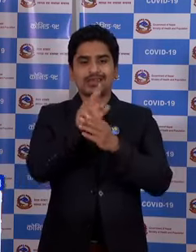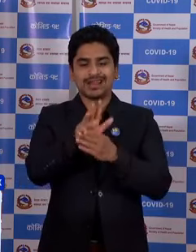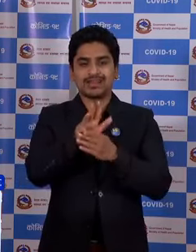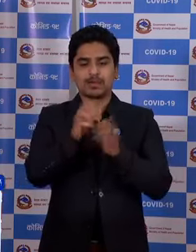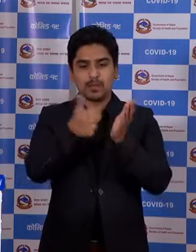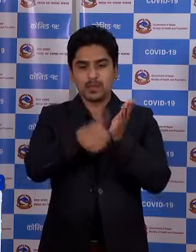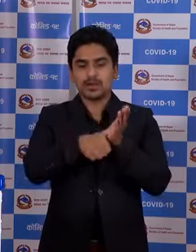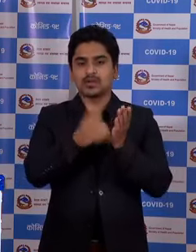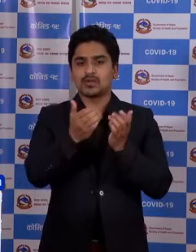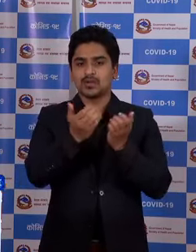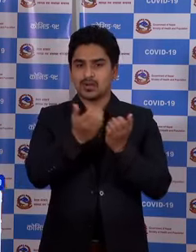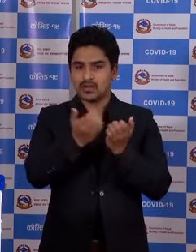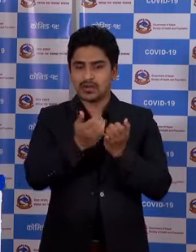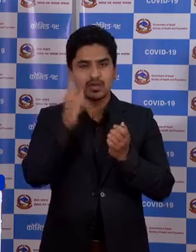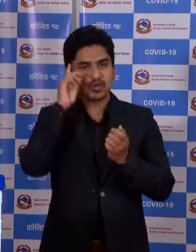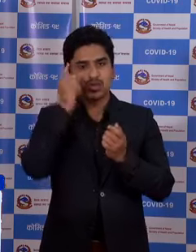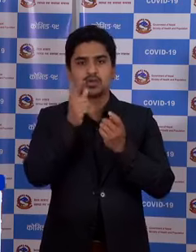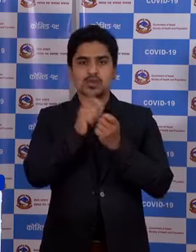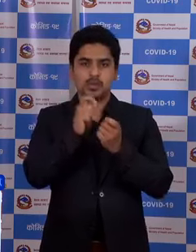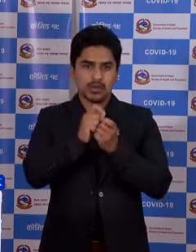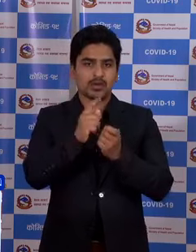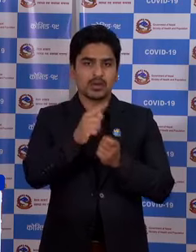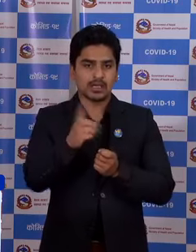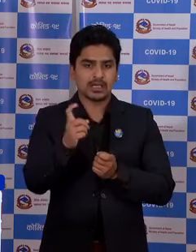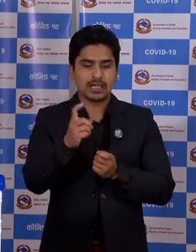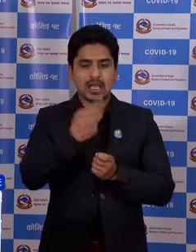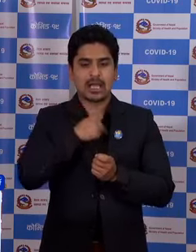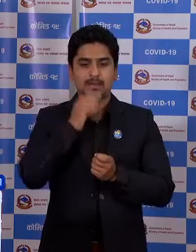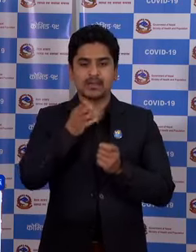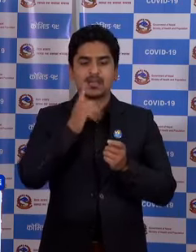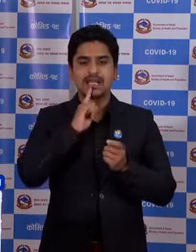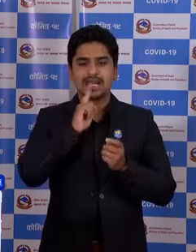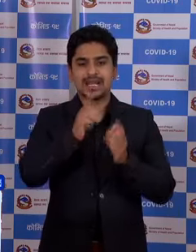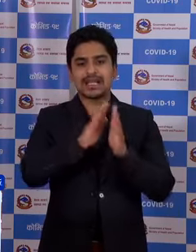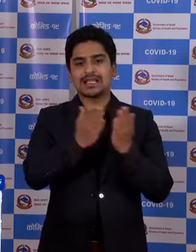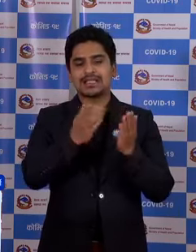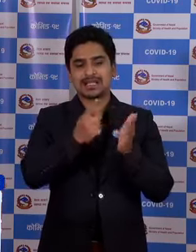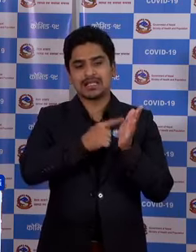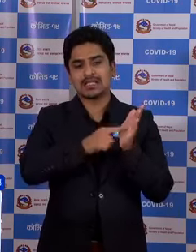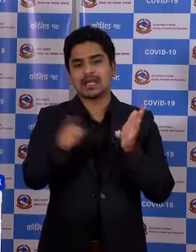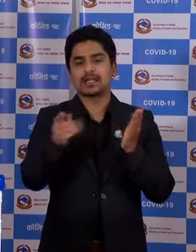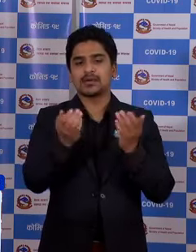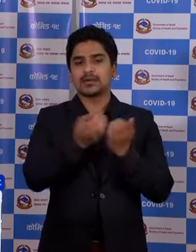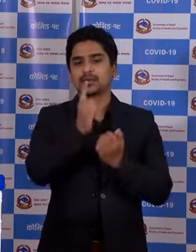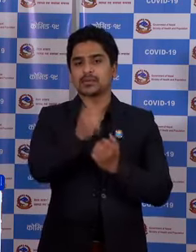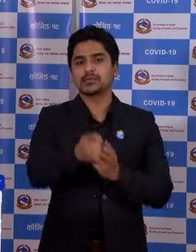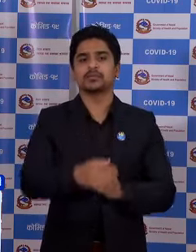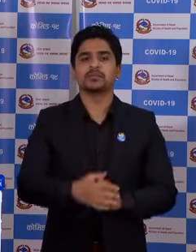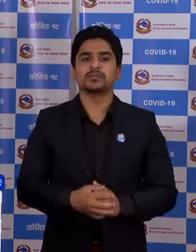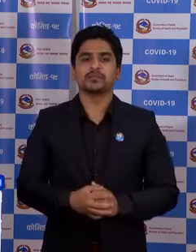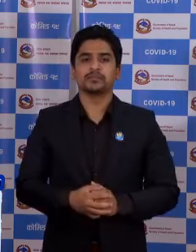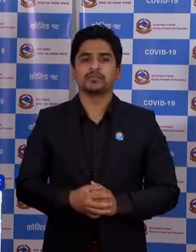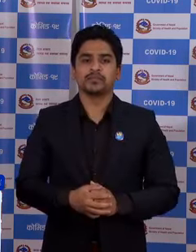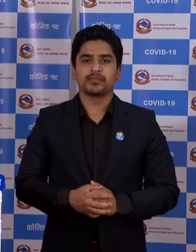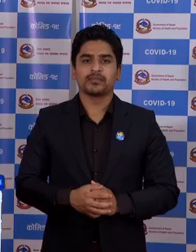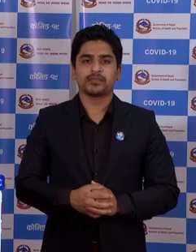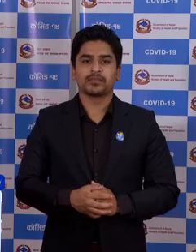COVID-19 को परीक्षणलाई अलि सहज बनाउनको निम्ति हामीले यो निर्देशिका जारी गरेका छौँ।